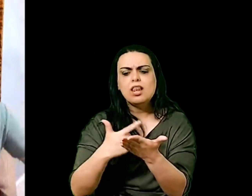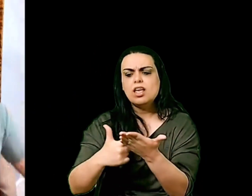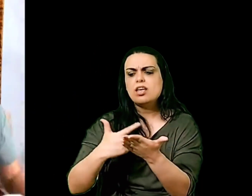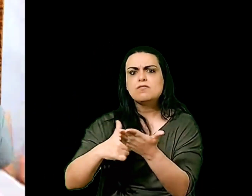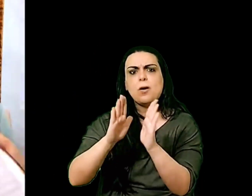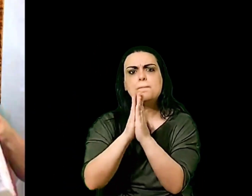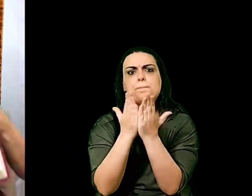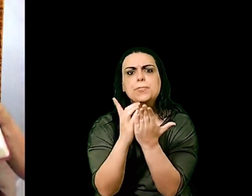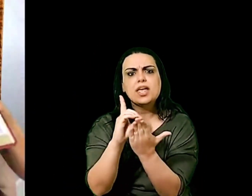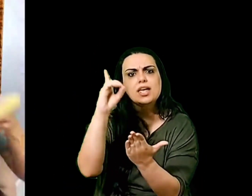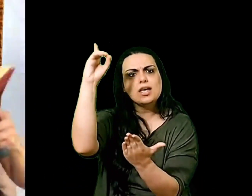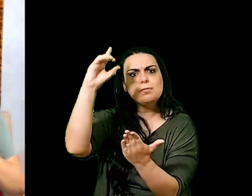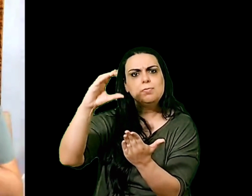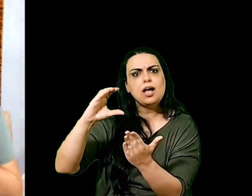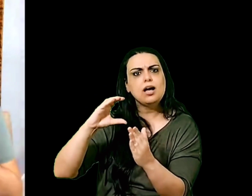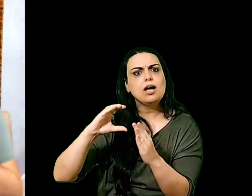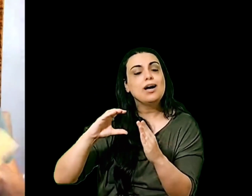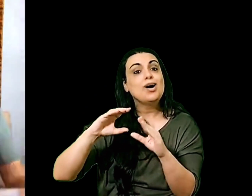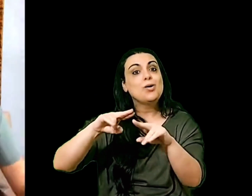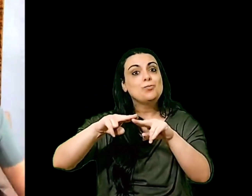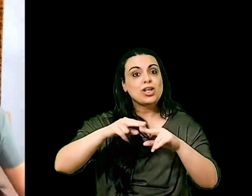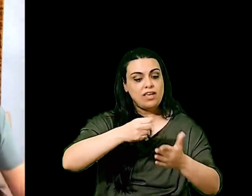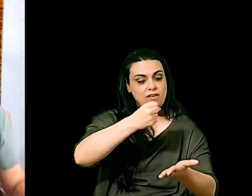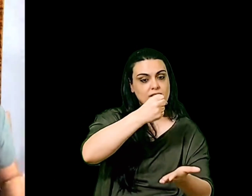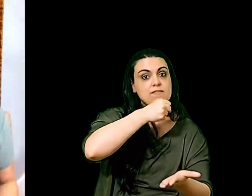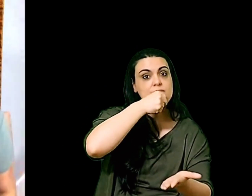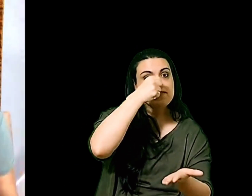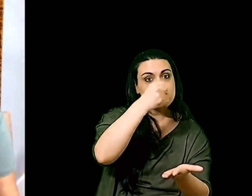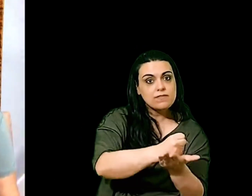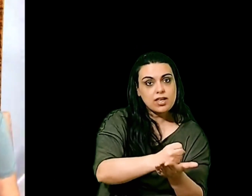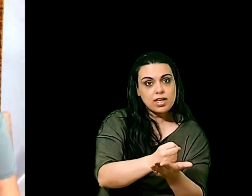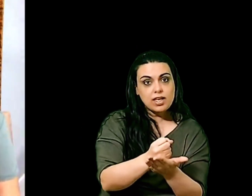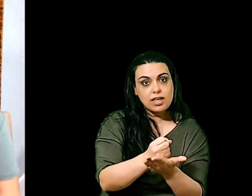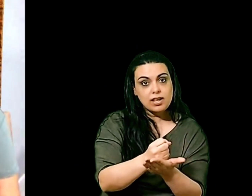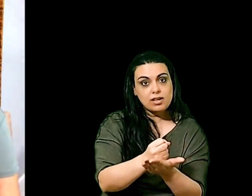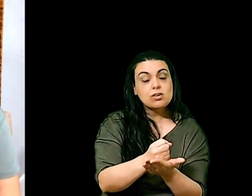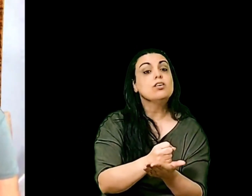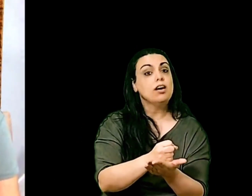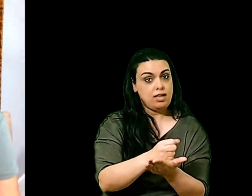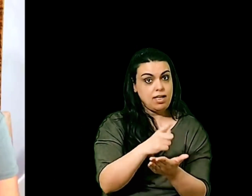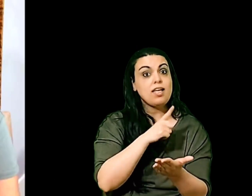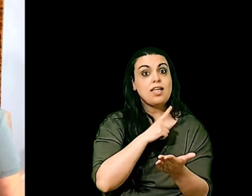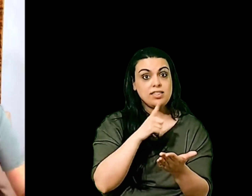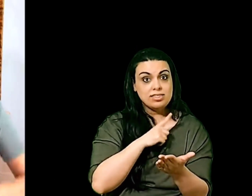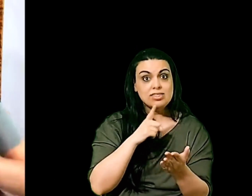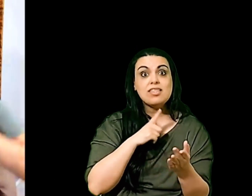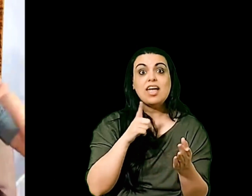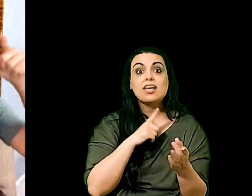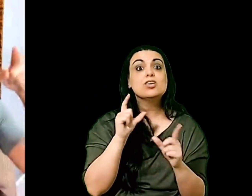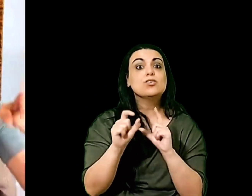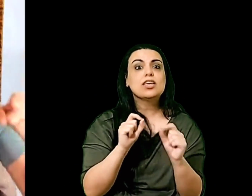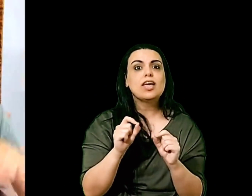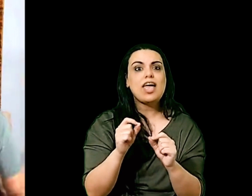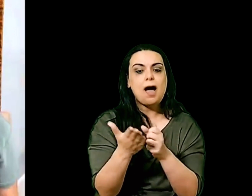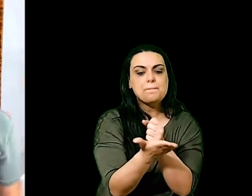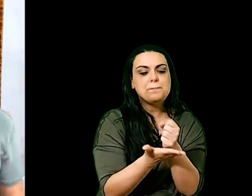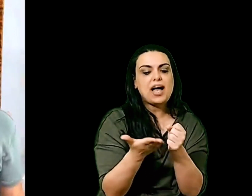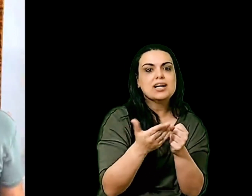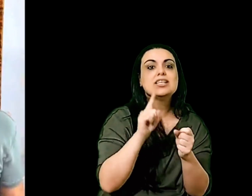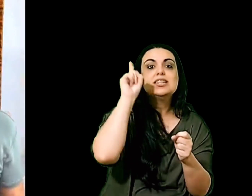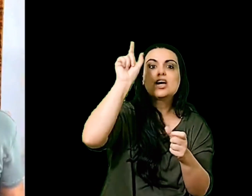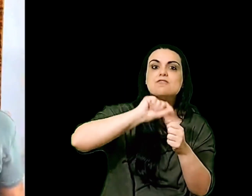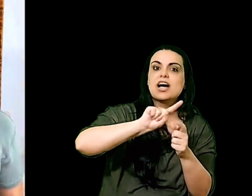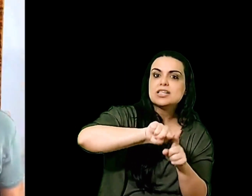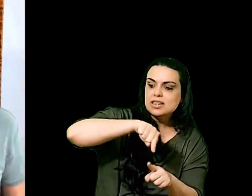estão num livro como inteiro? Um livro inteiro? Porque aquilo que veio antes é respaldado pelo que Deus